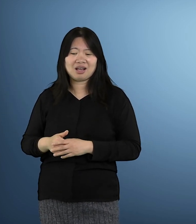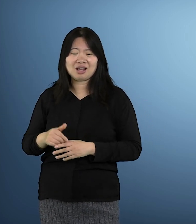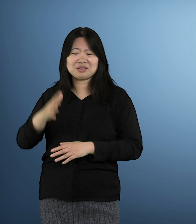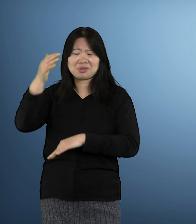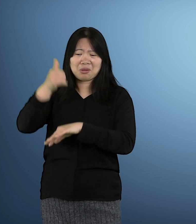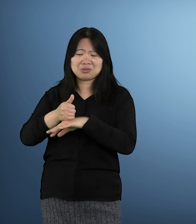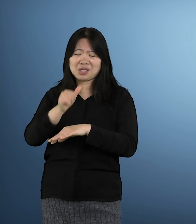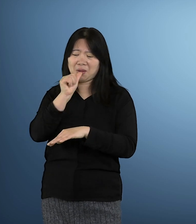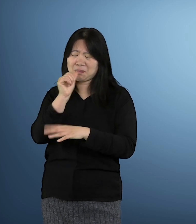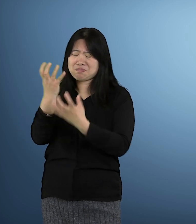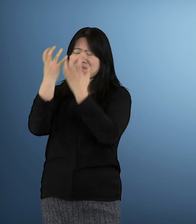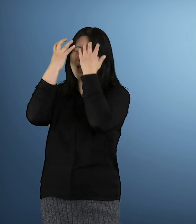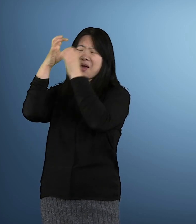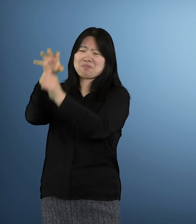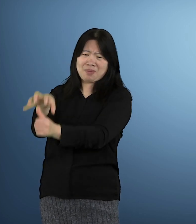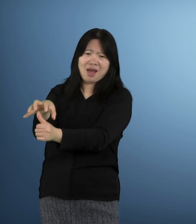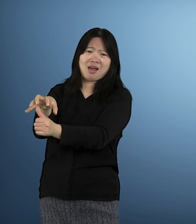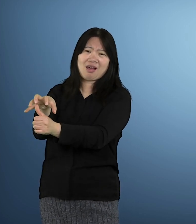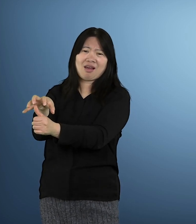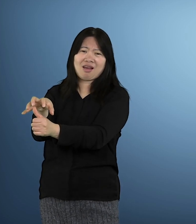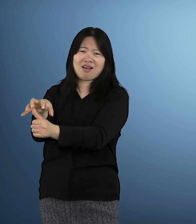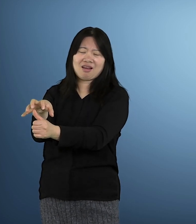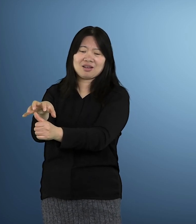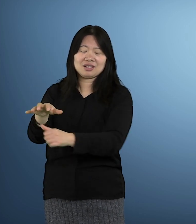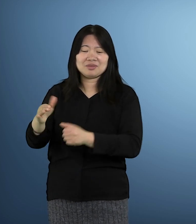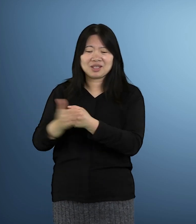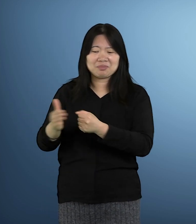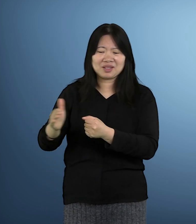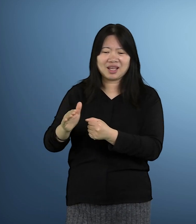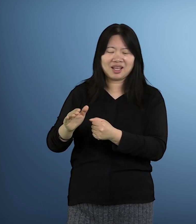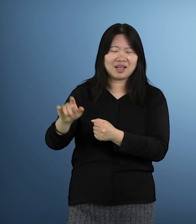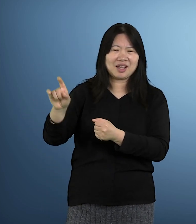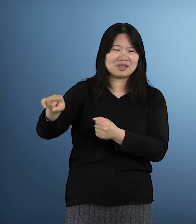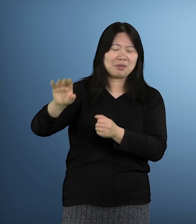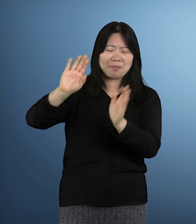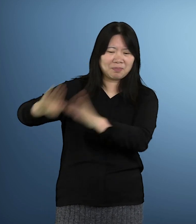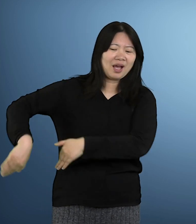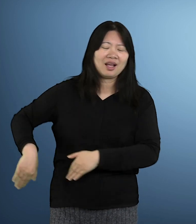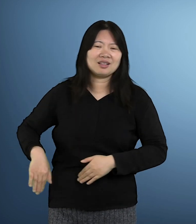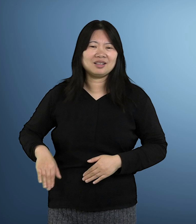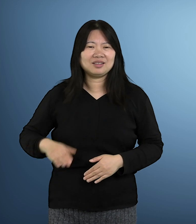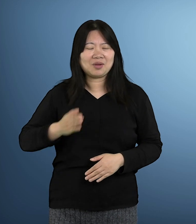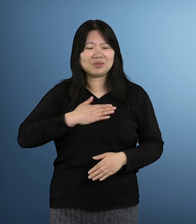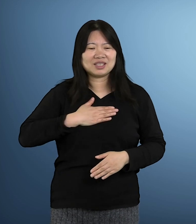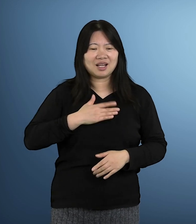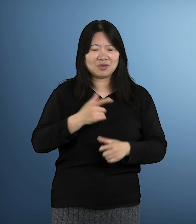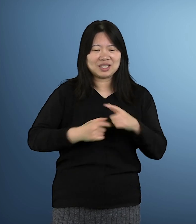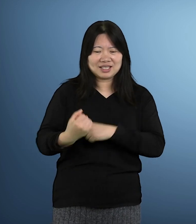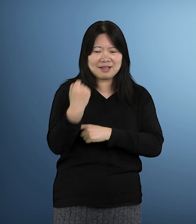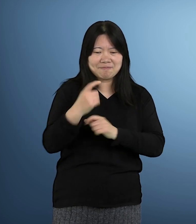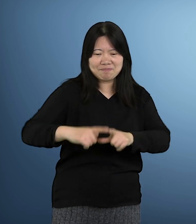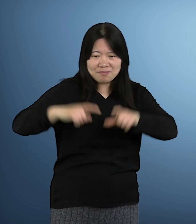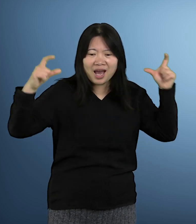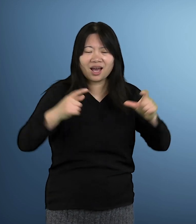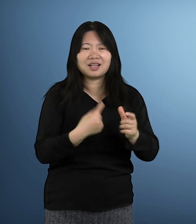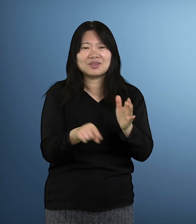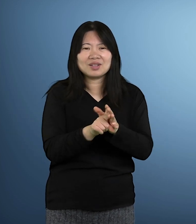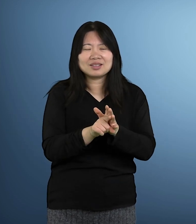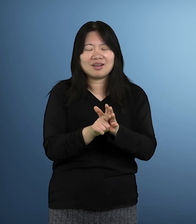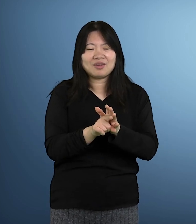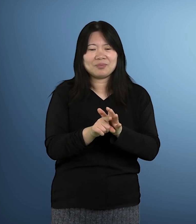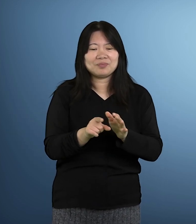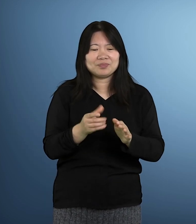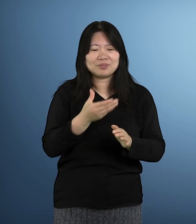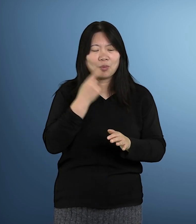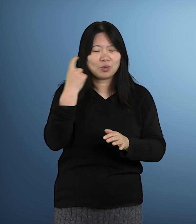난리치더니 붙잡혔구만. 이참에 우리가 더 열심히 복음